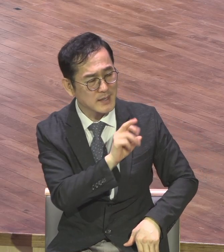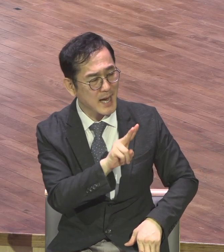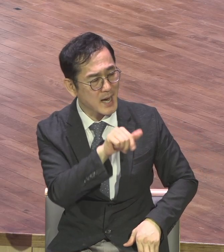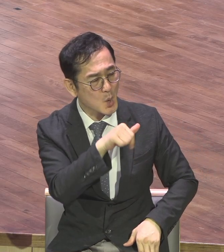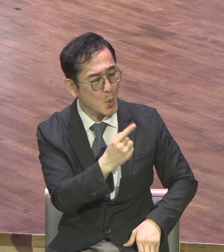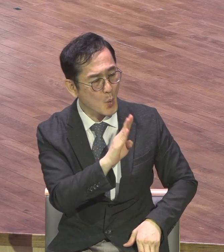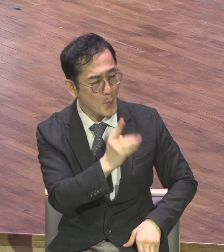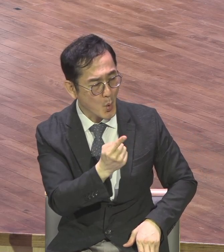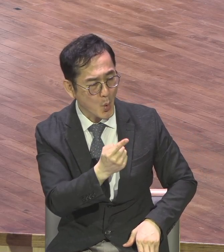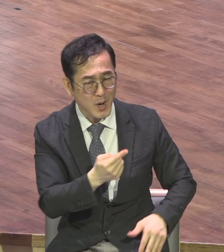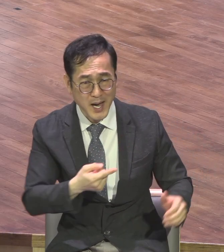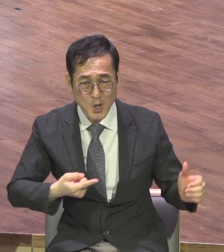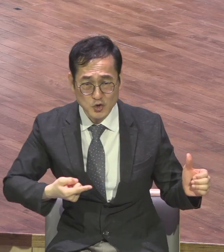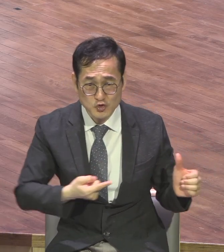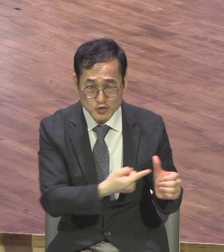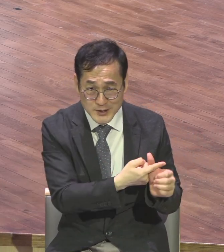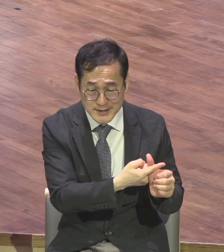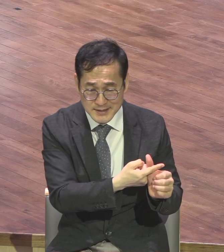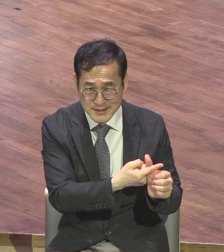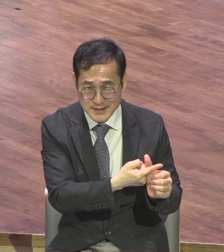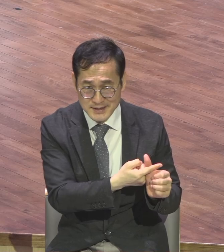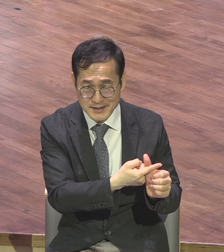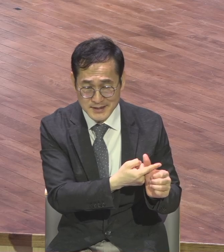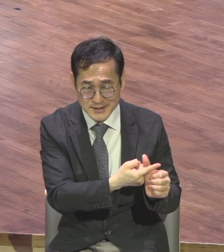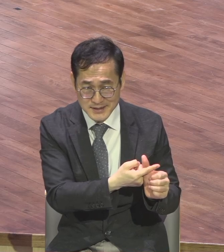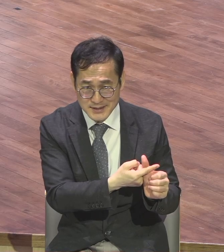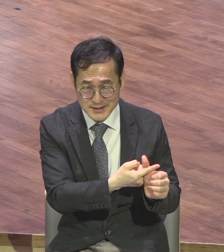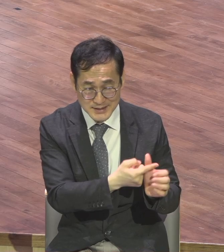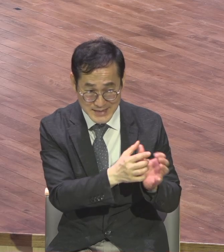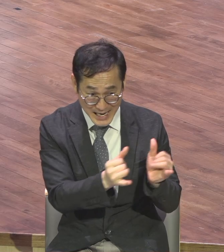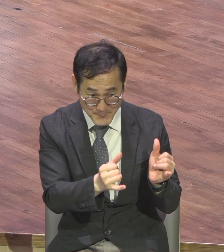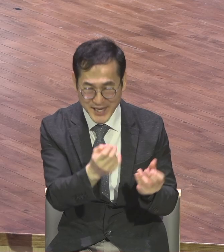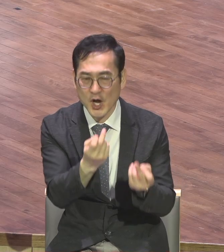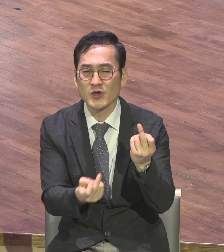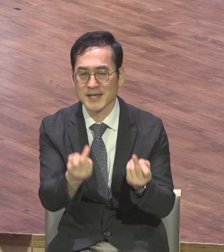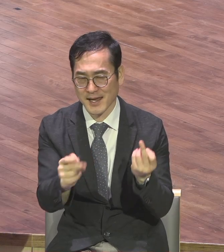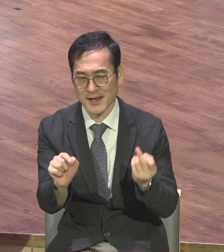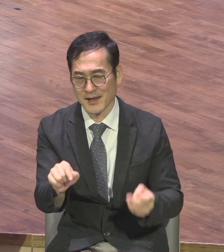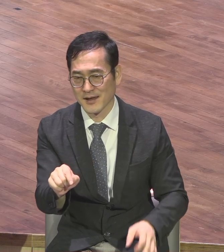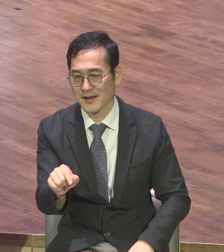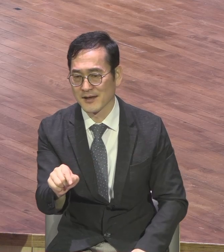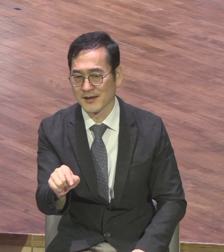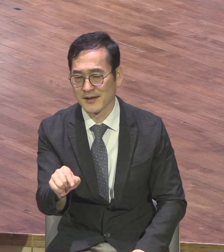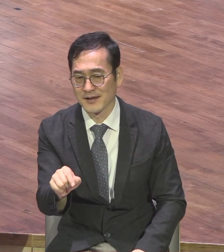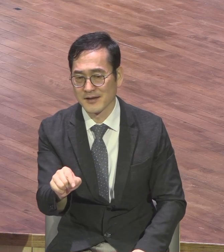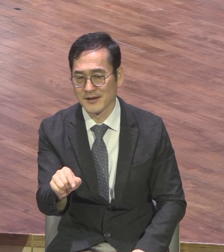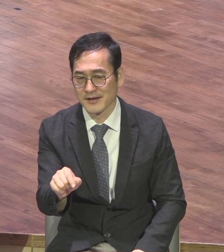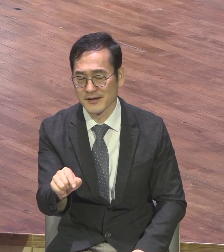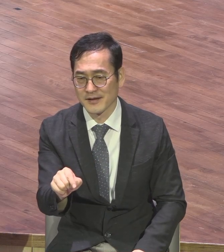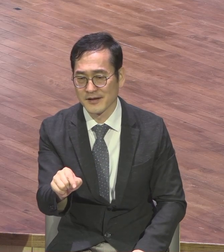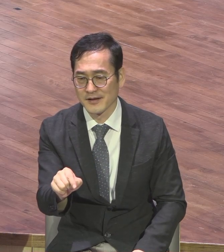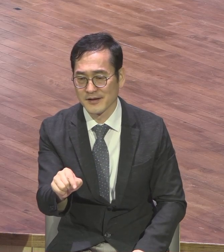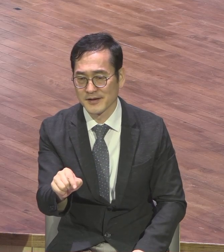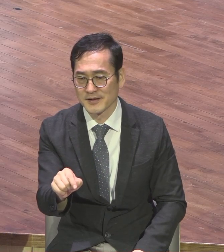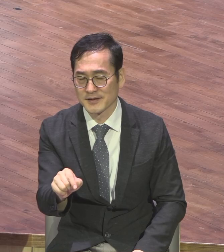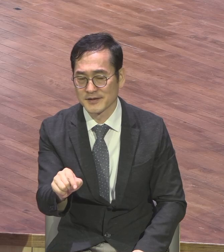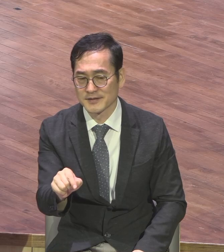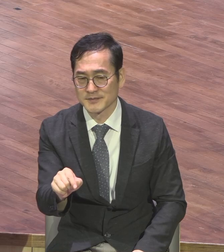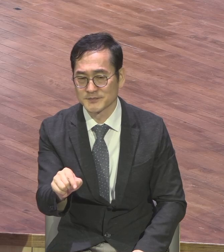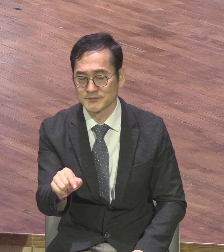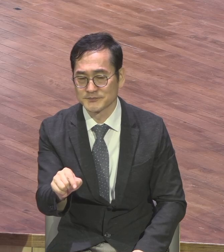아그리파 1세의 형제예요. 권속이란 말은 그 가문에 속한 사람들이란 뜻인데